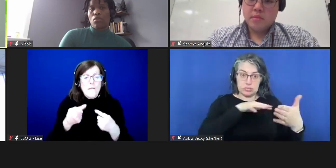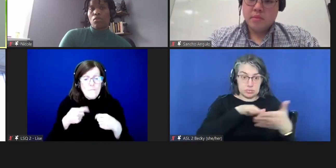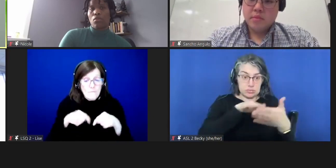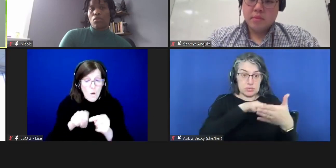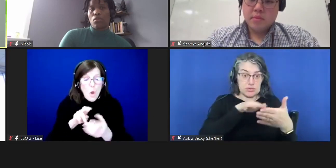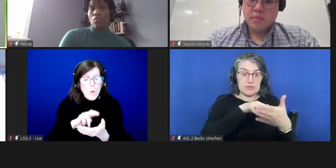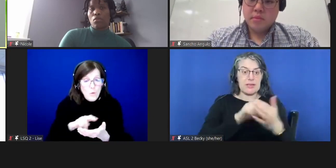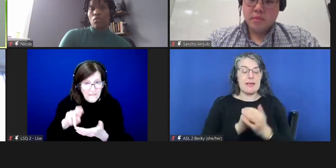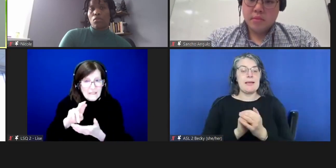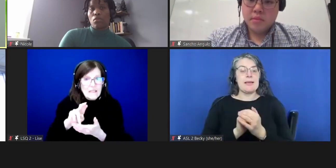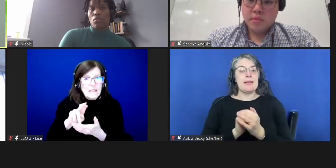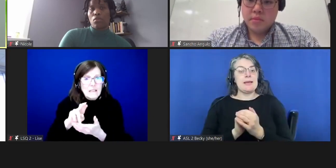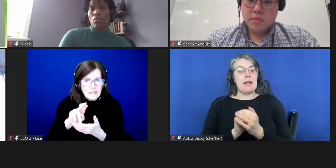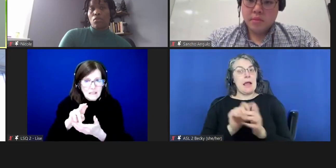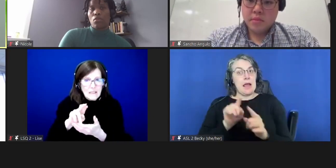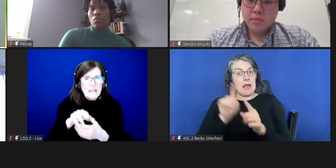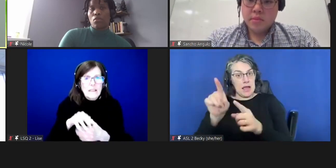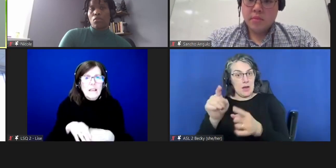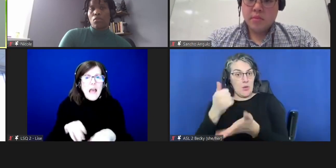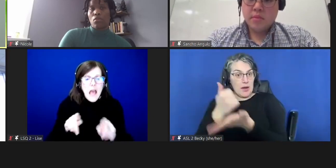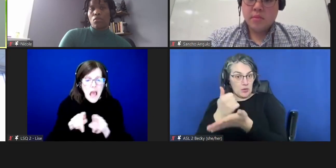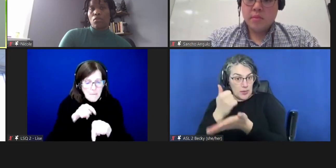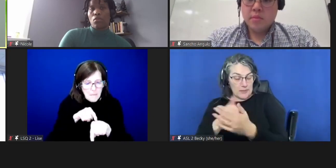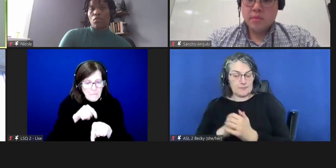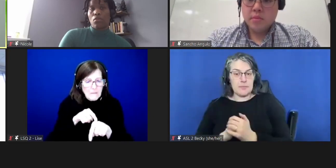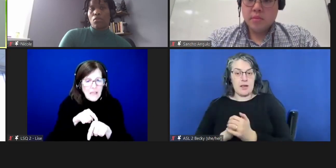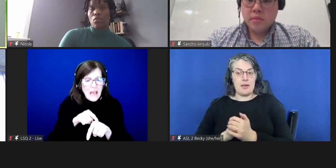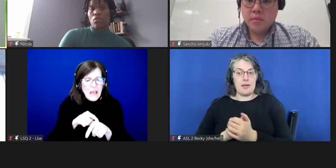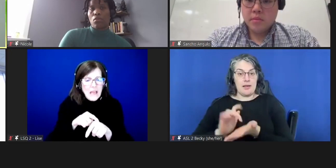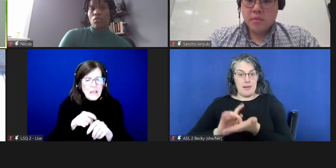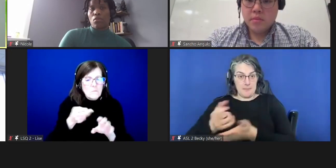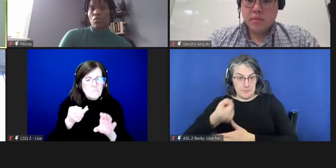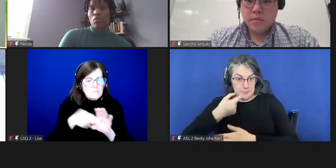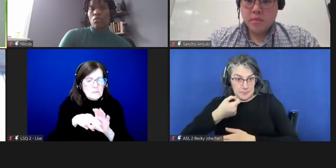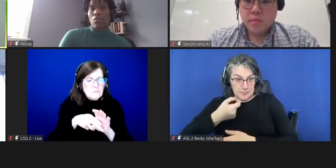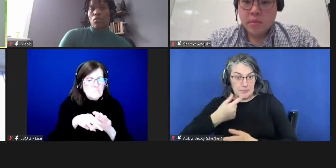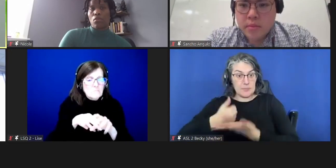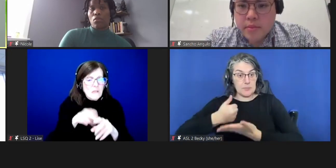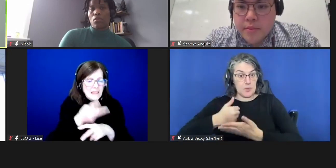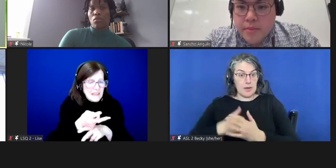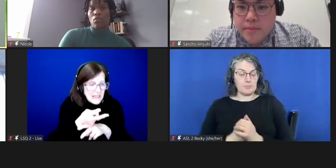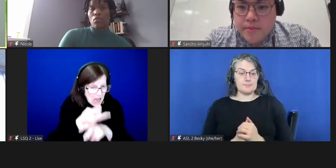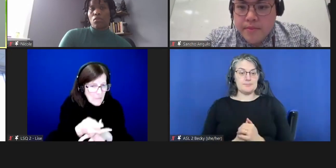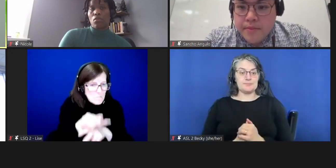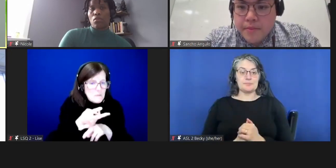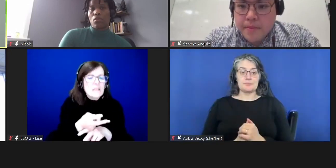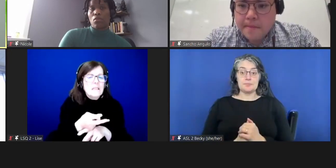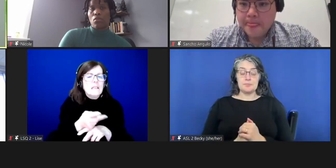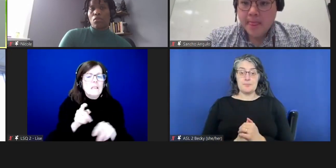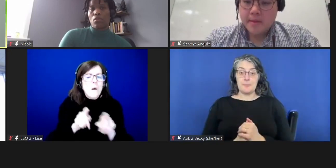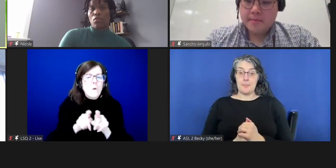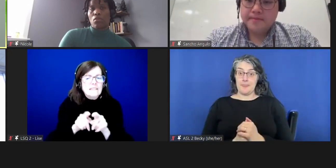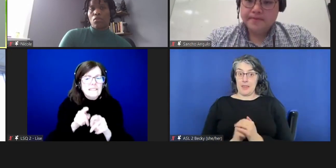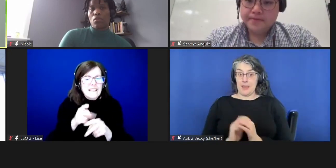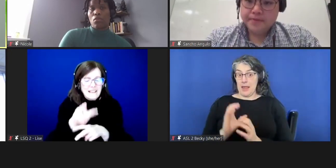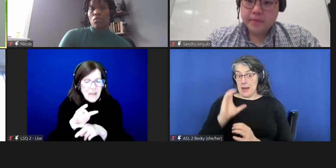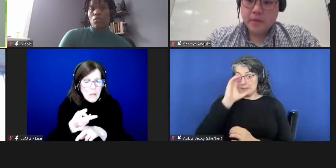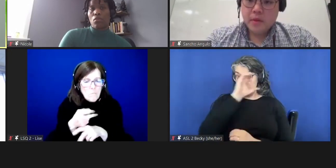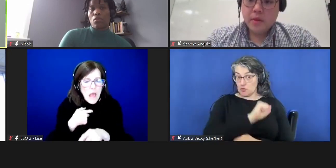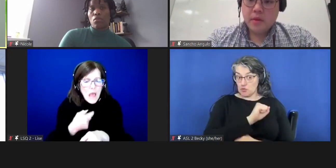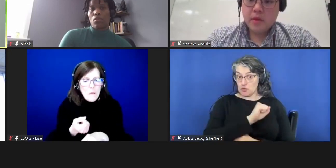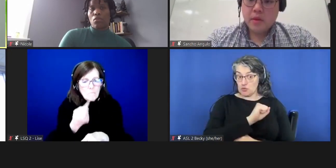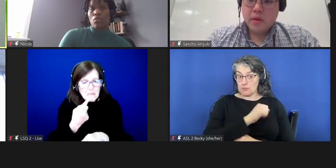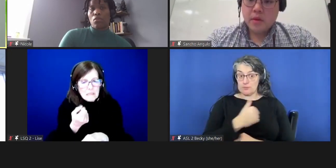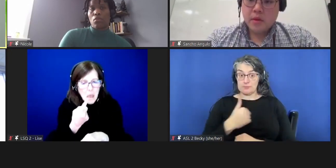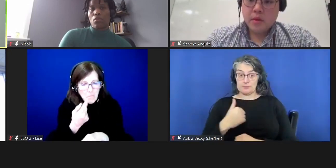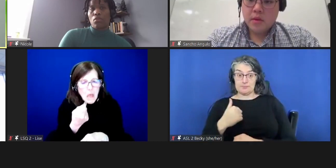Et puis en même temps, j'ai suivi une thérapie, j'ai suivi un traitement médicamenteux. Et